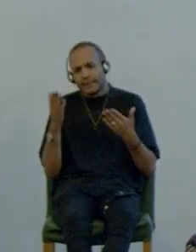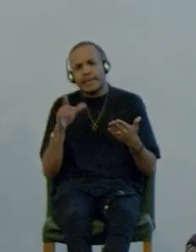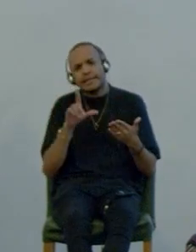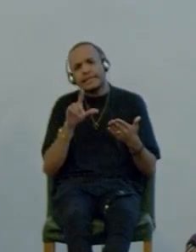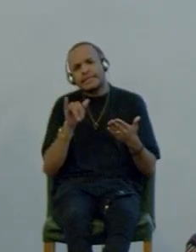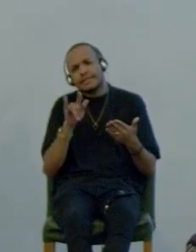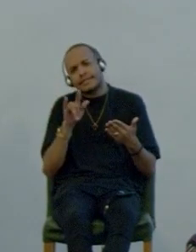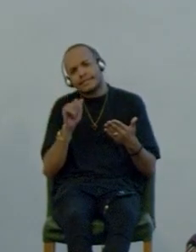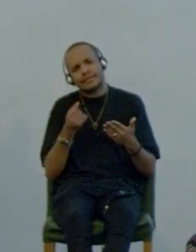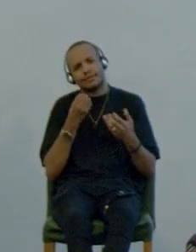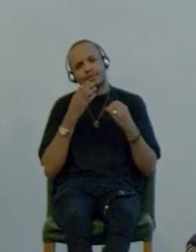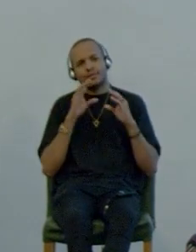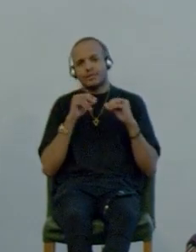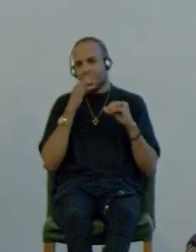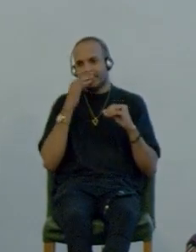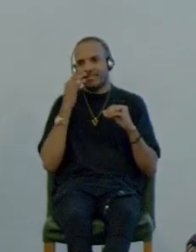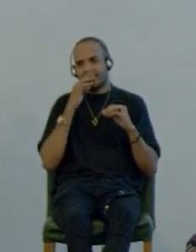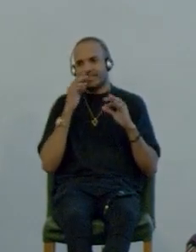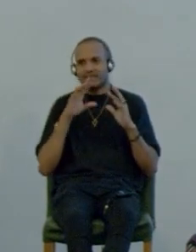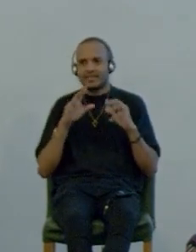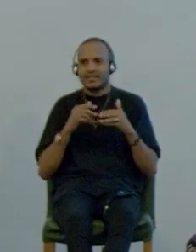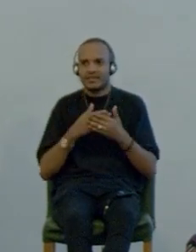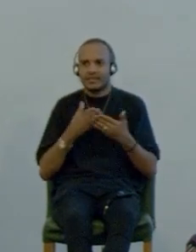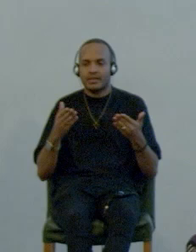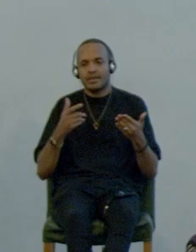tous. Je voulais commencer par vous